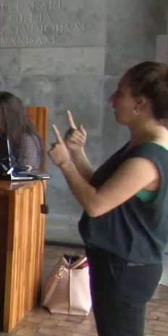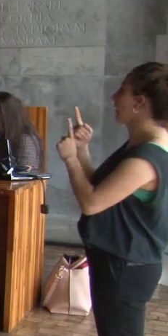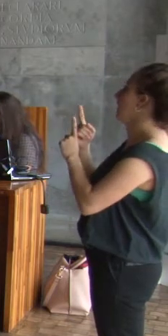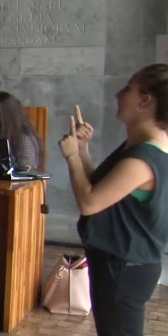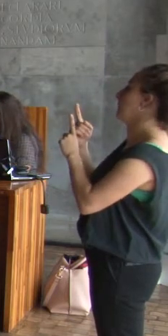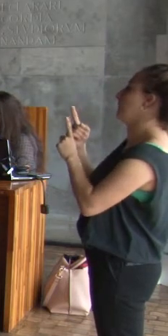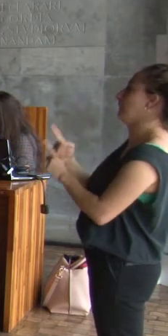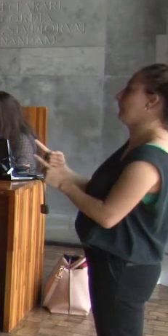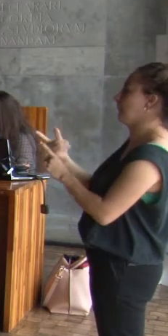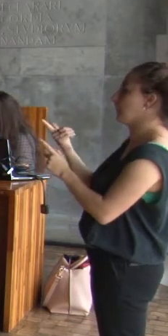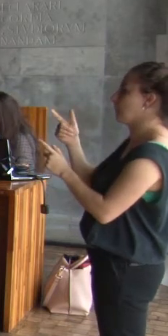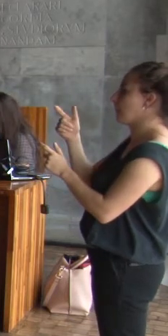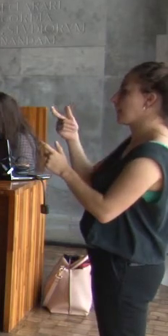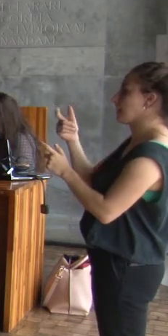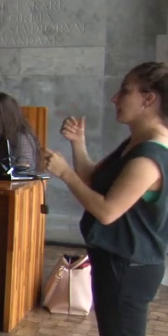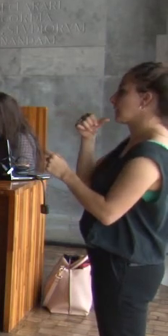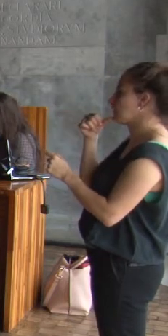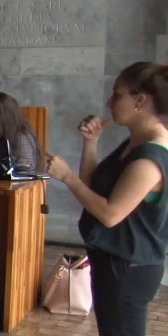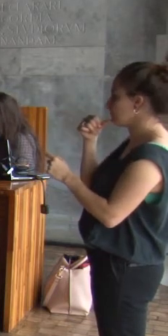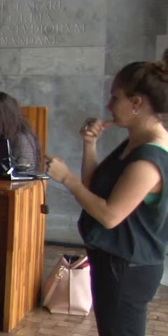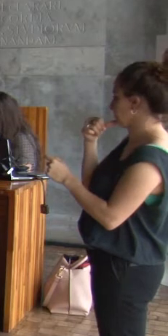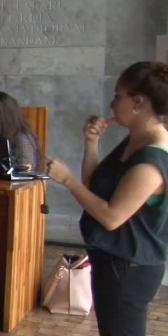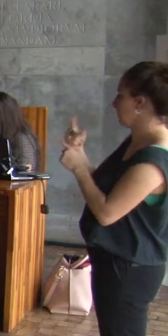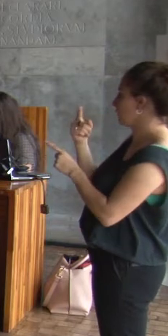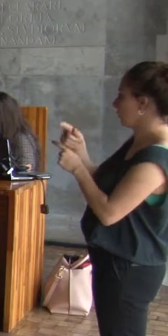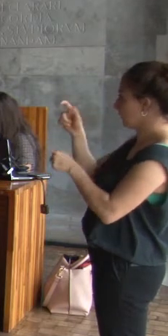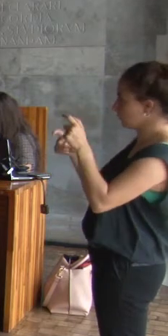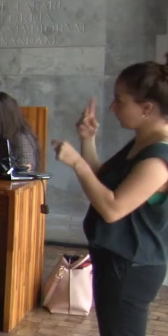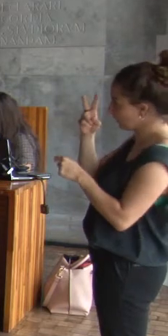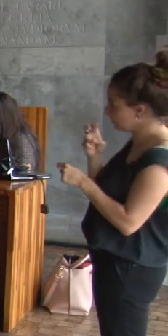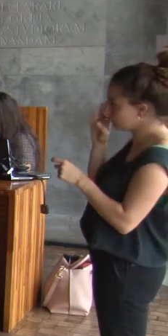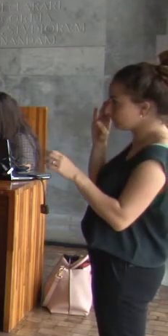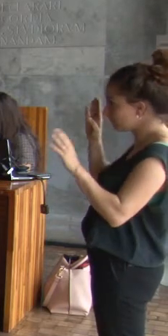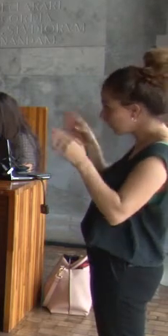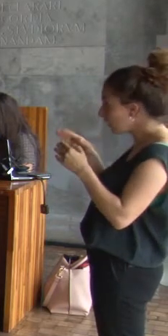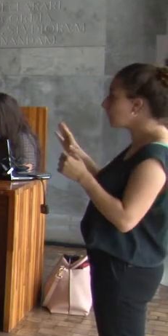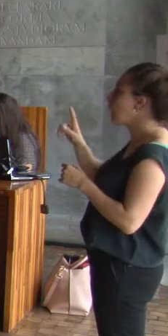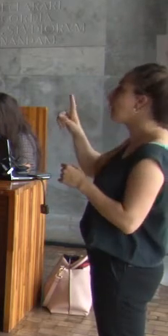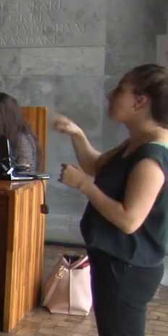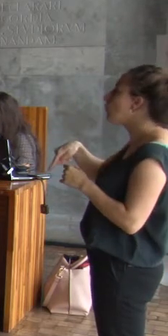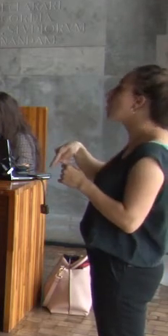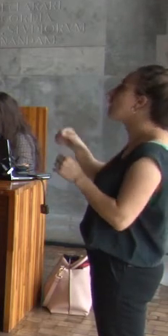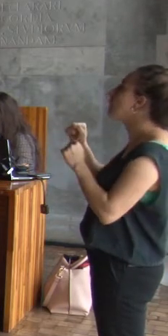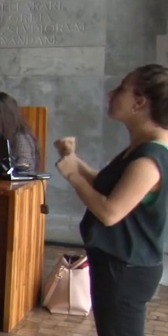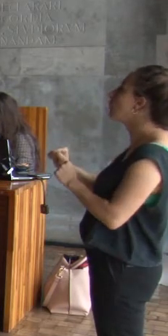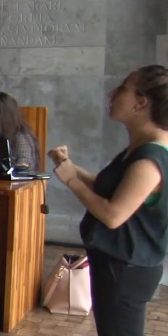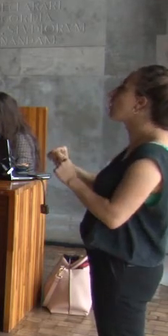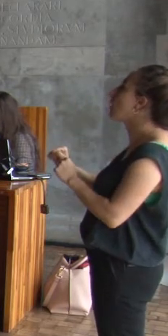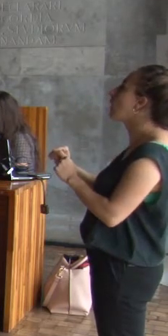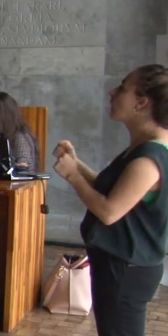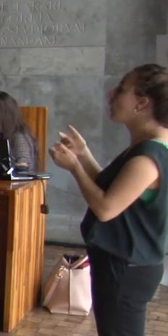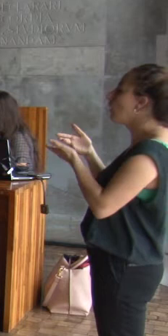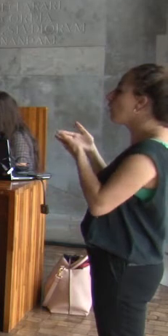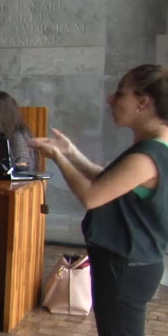l'appunto alle esigenze di non vedenti, ipovedenti, eccetera, però ci sono anche, può essere utile anche a molti